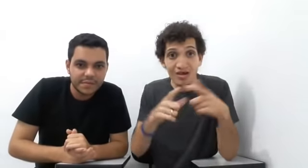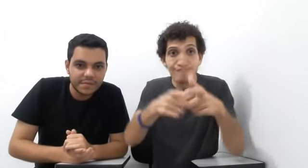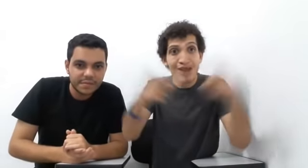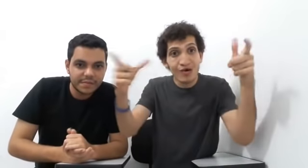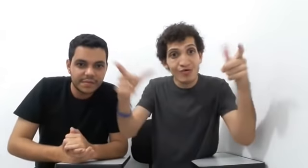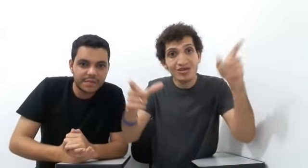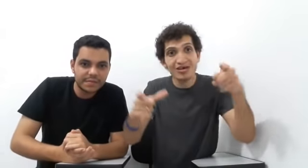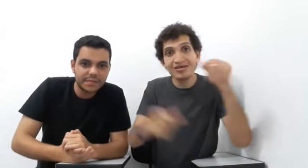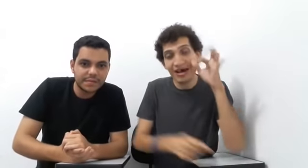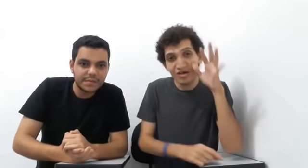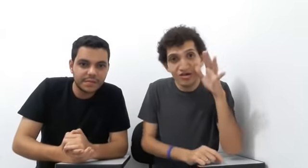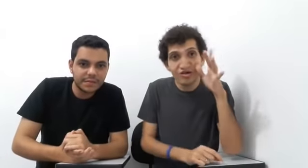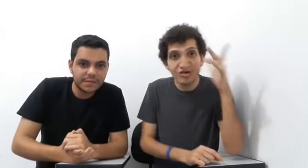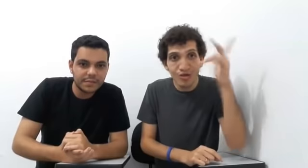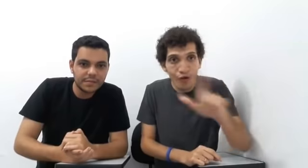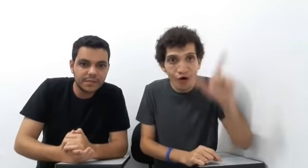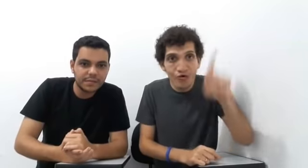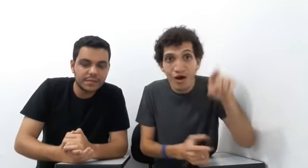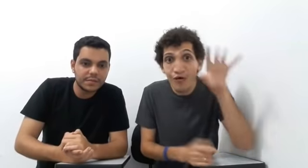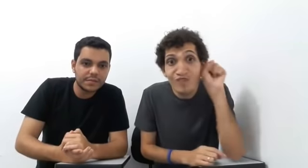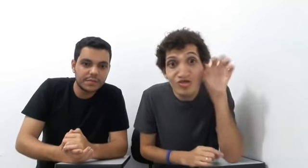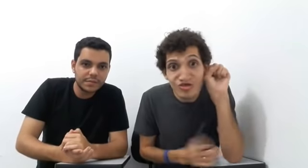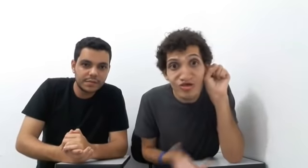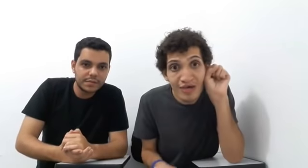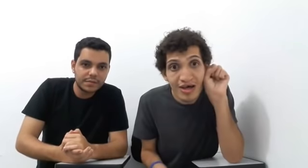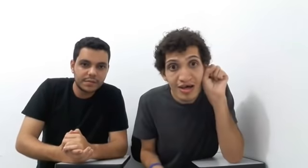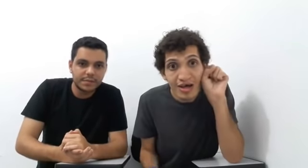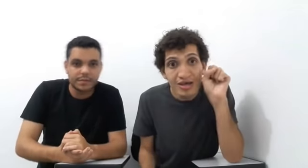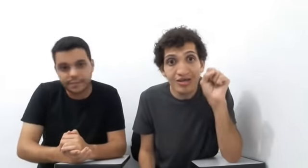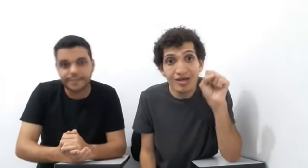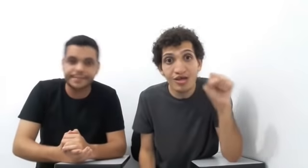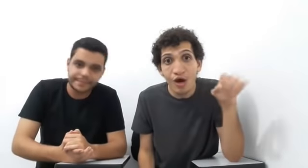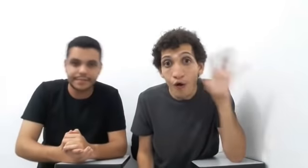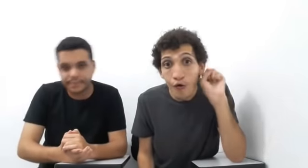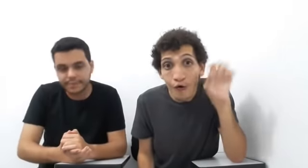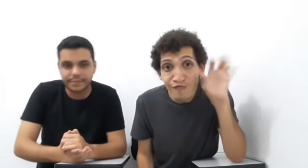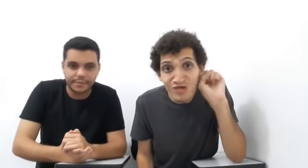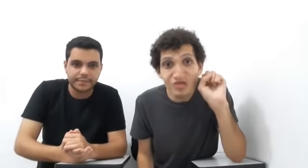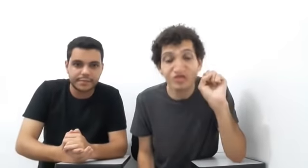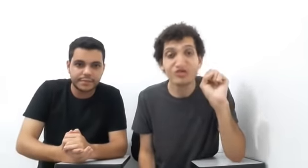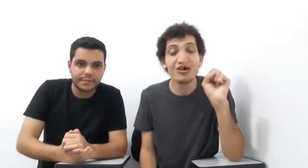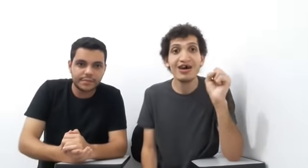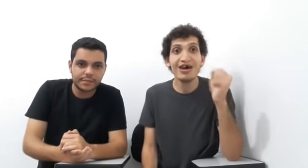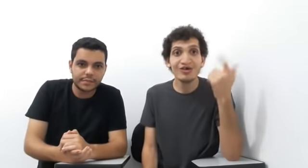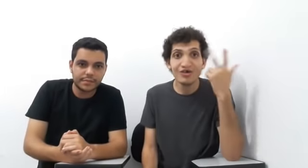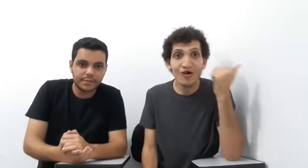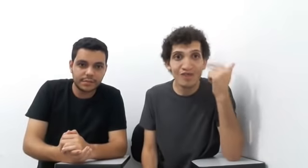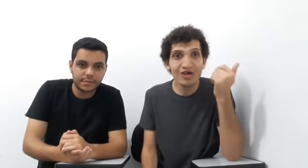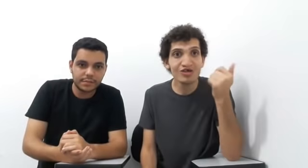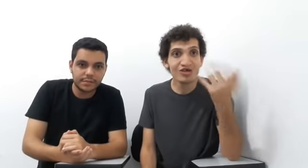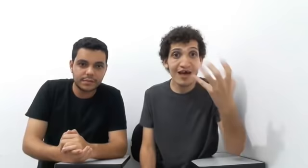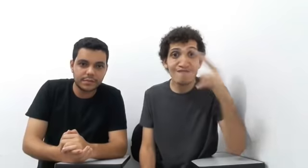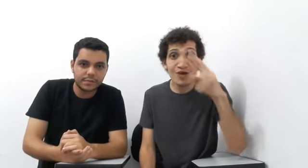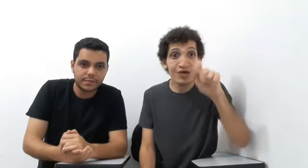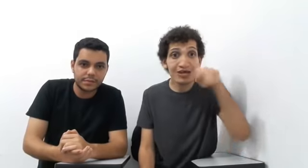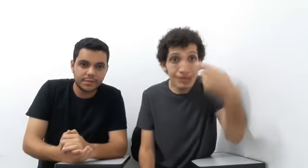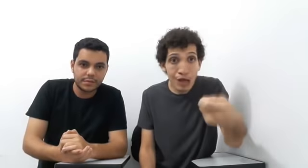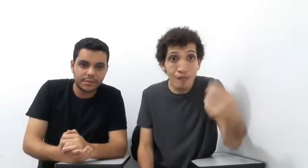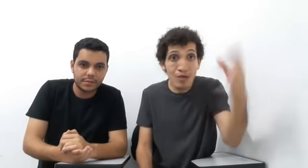a maioria que assiste, nós é ouvinte, né? E ouvinte, geralmente, meu que sinal, ele